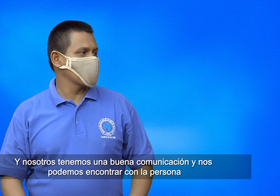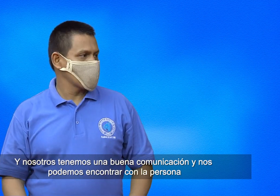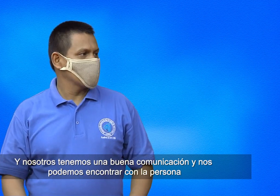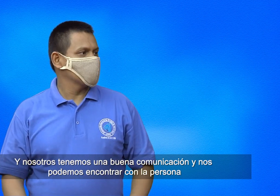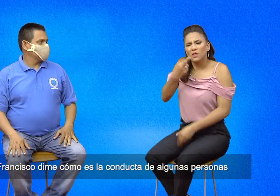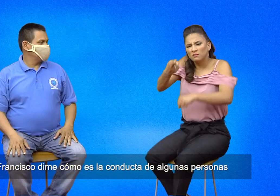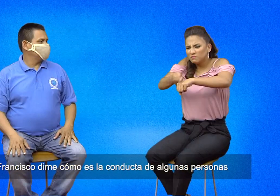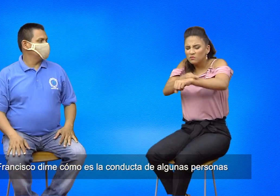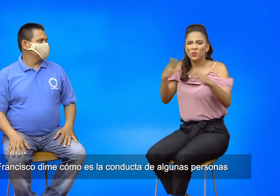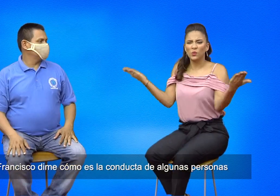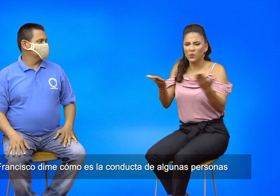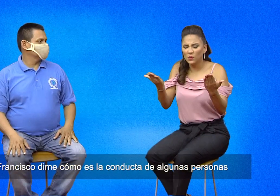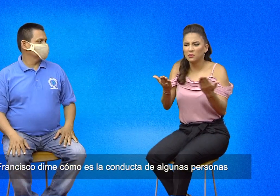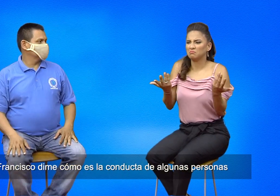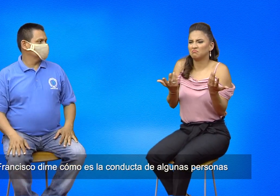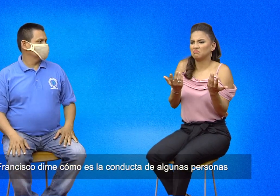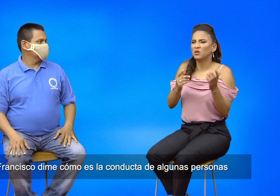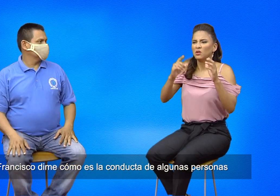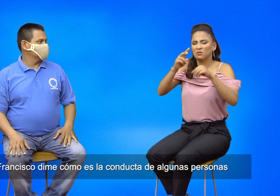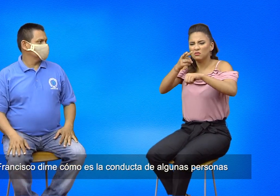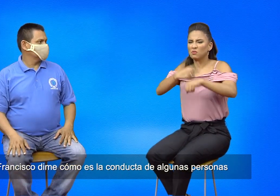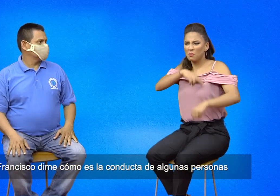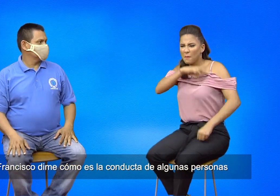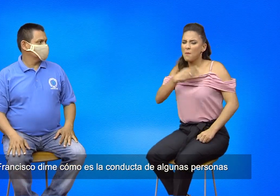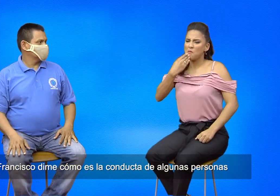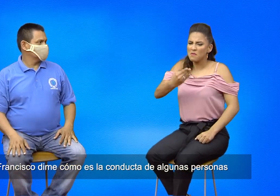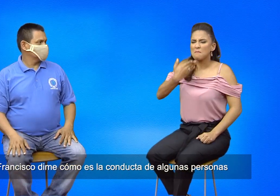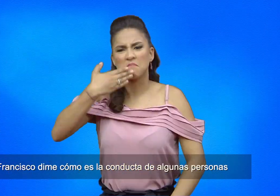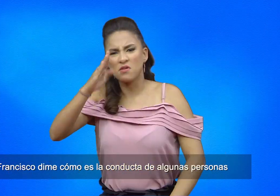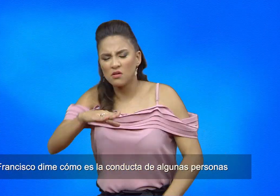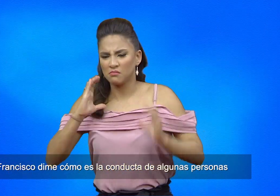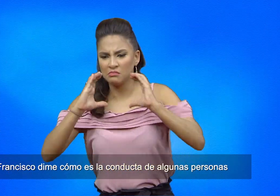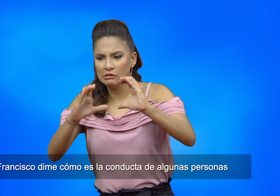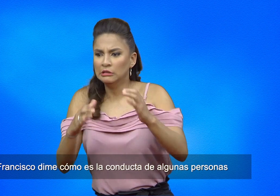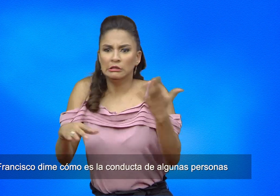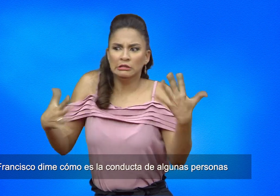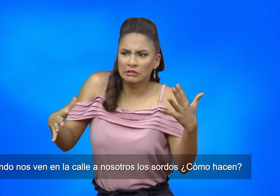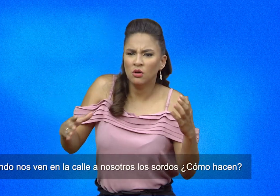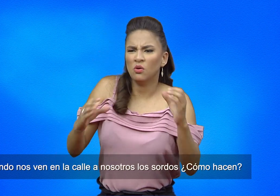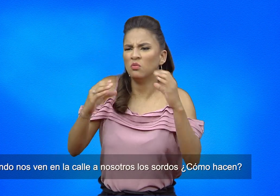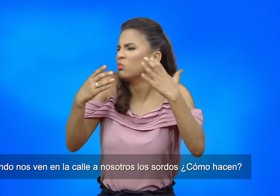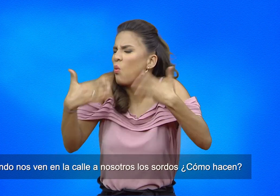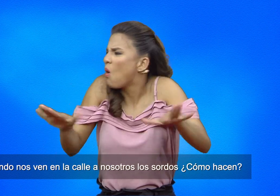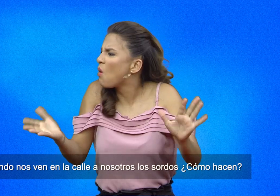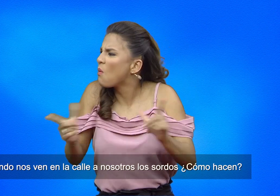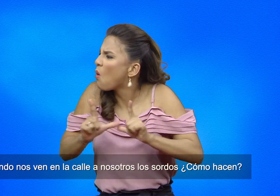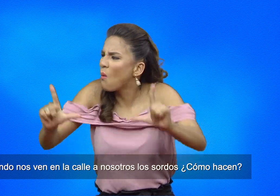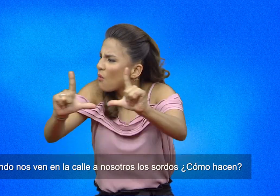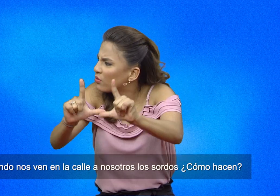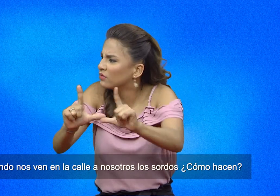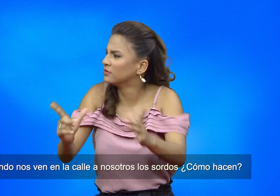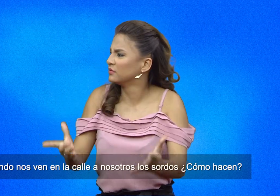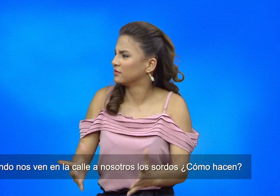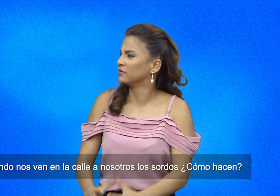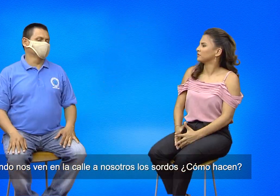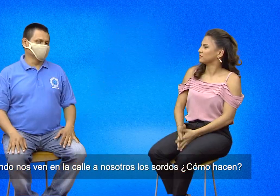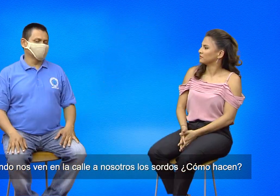persona francisco dime cómo haces como la conducta de algunas personas cuando los ven acá y nosotros los